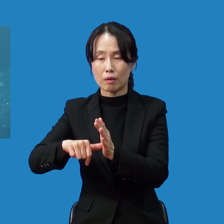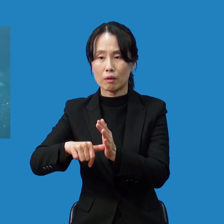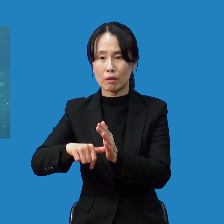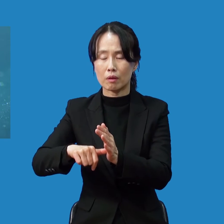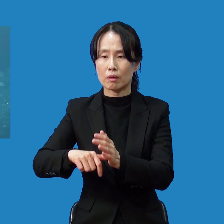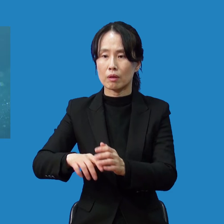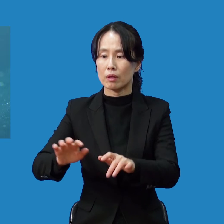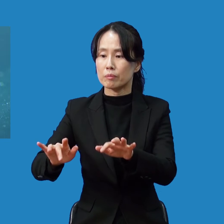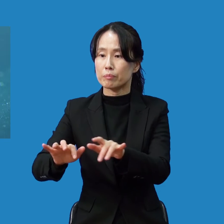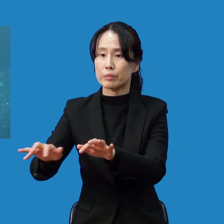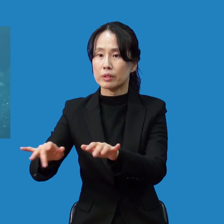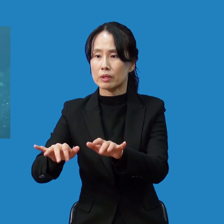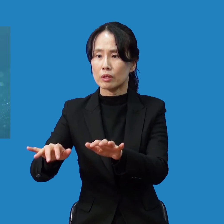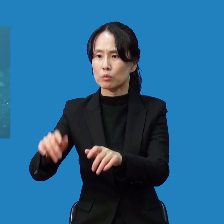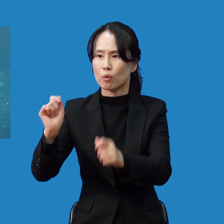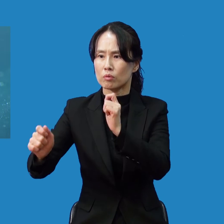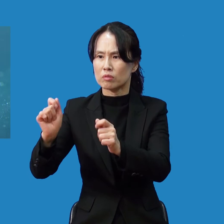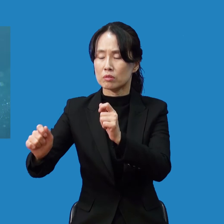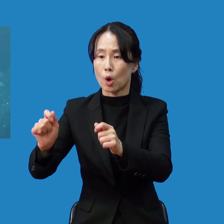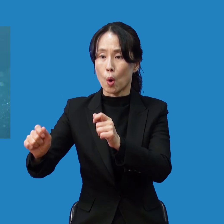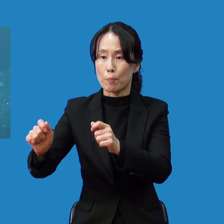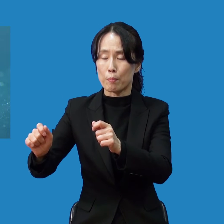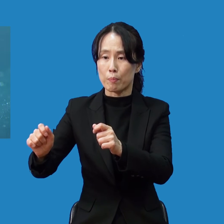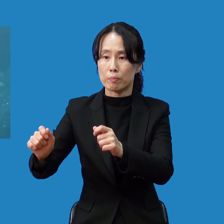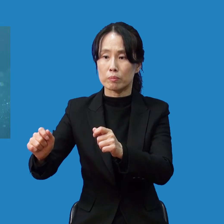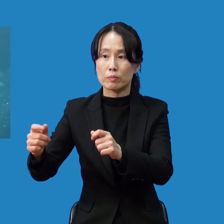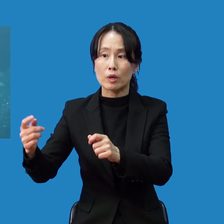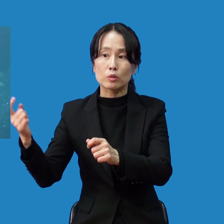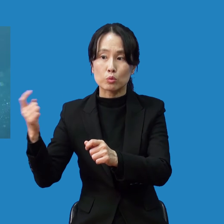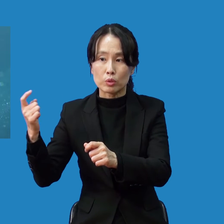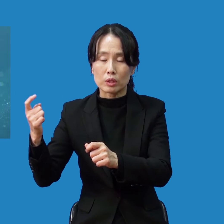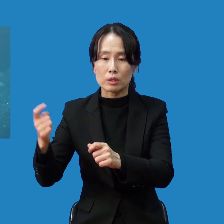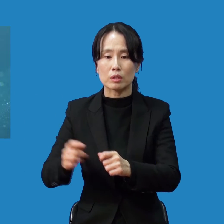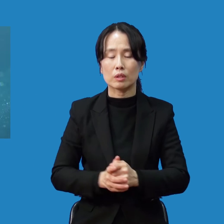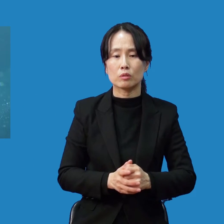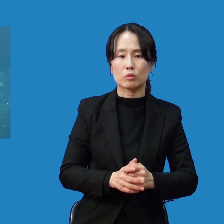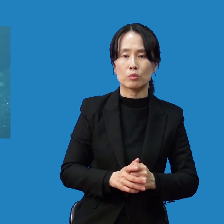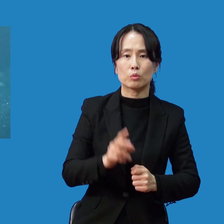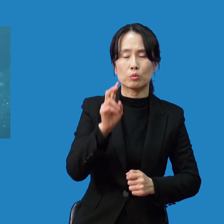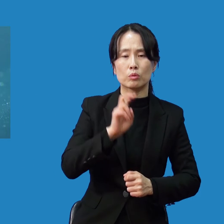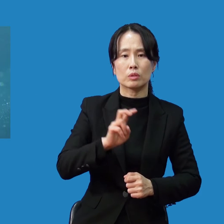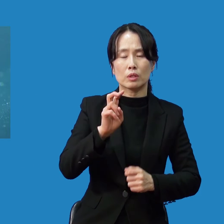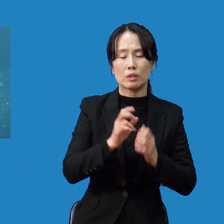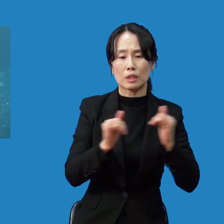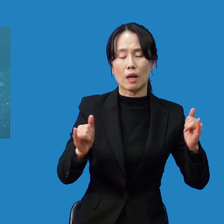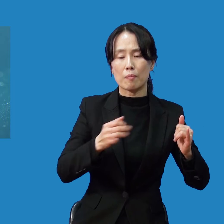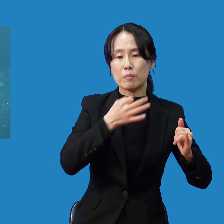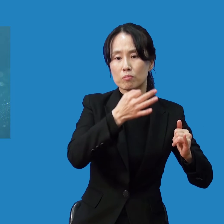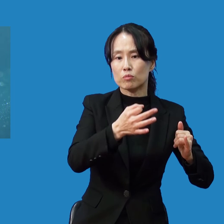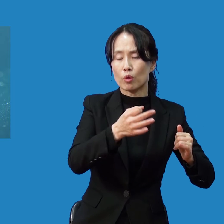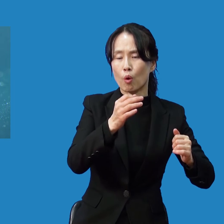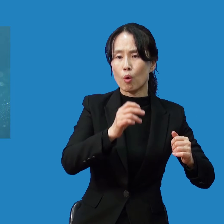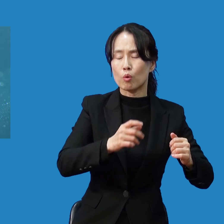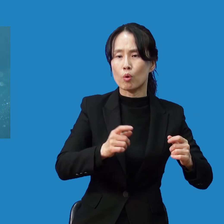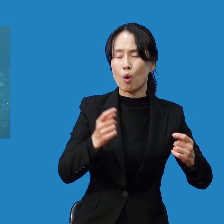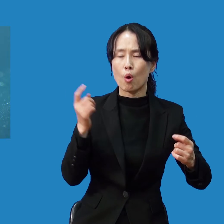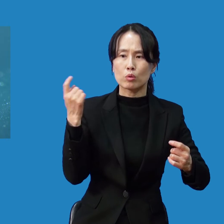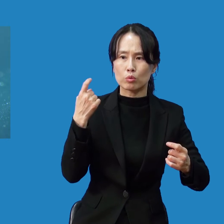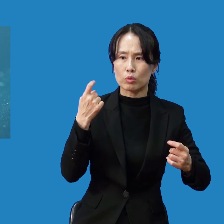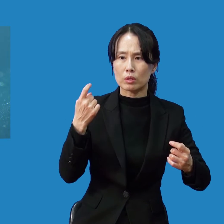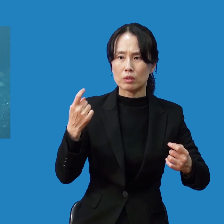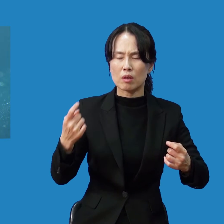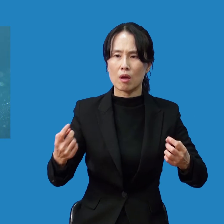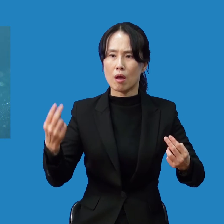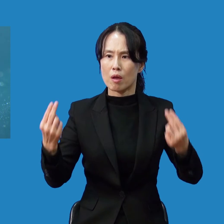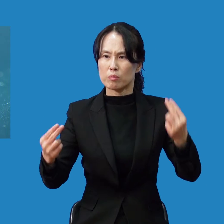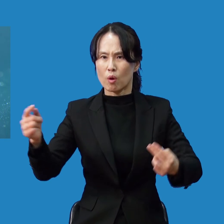이런 소리가 교인들 이 육성으로 찬양하는 그 소리보다 더 크면 안 된다, 삼켜버리면 안 된다,